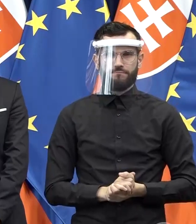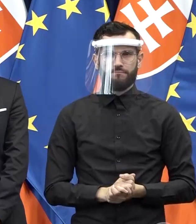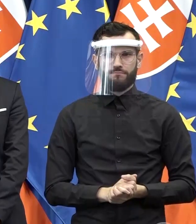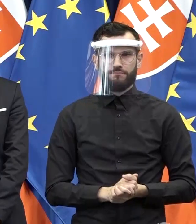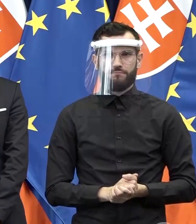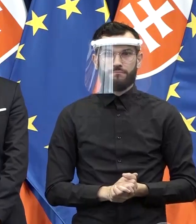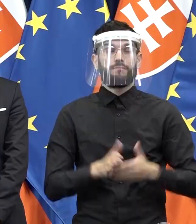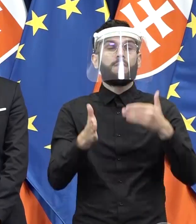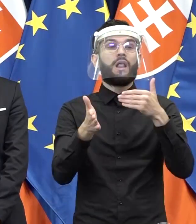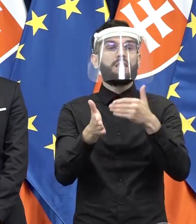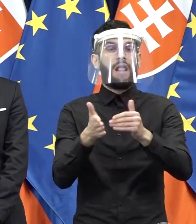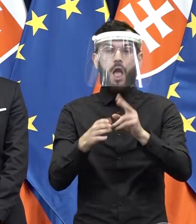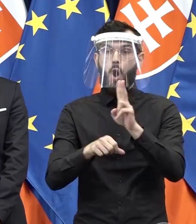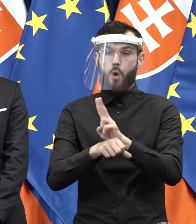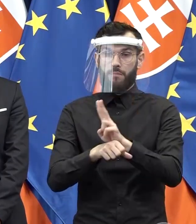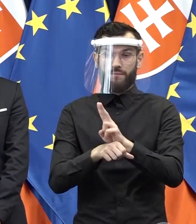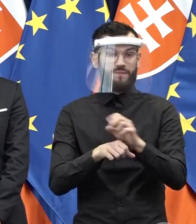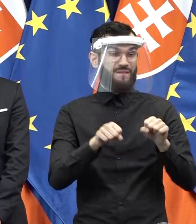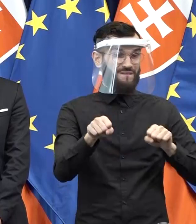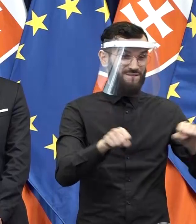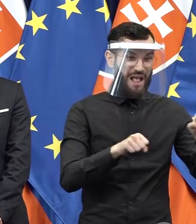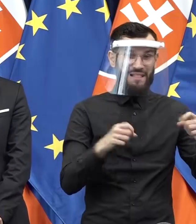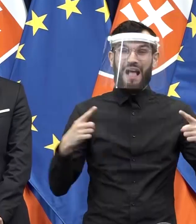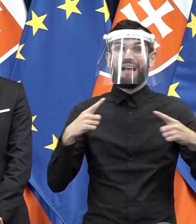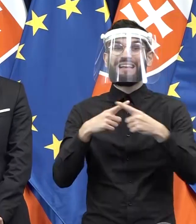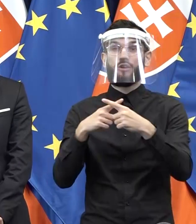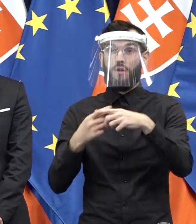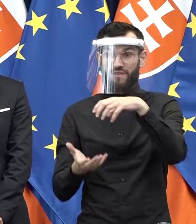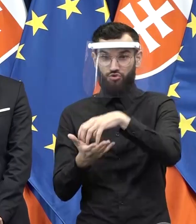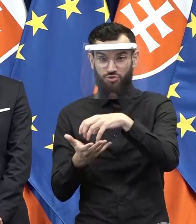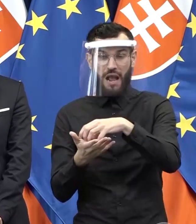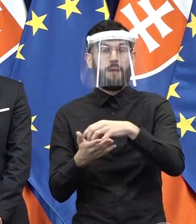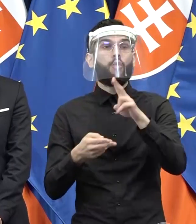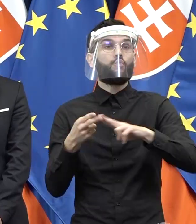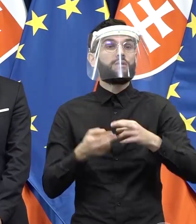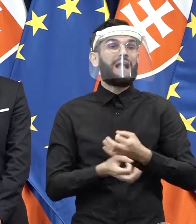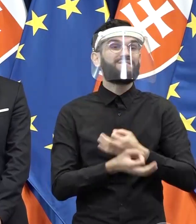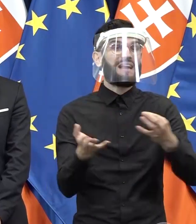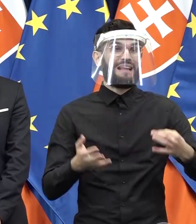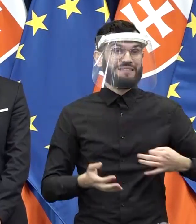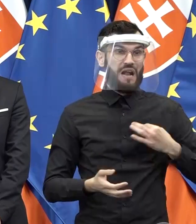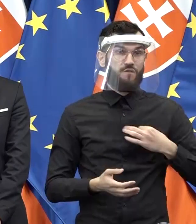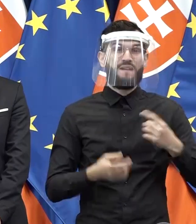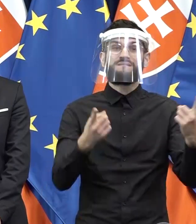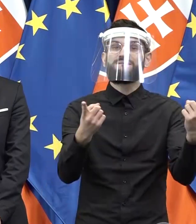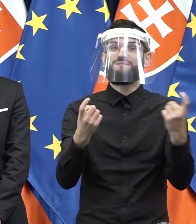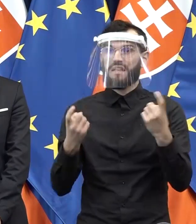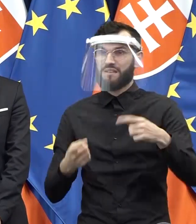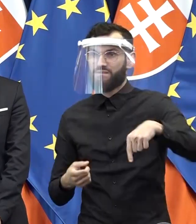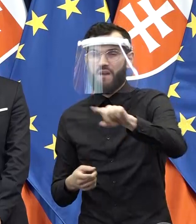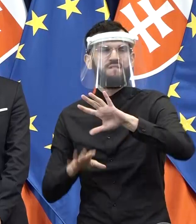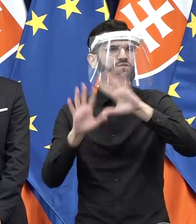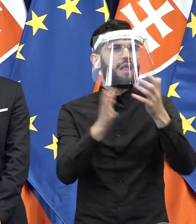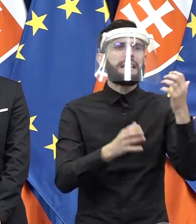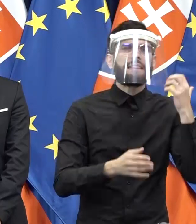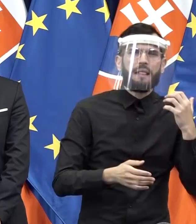Ďalšie opatrenie. Vláda, krízový štab, ako aj úrad verejného zdravotníctva dôrazne týmto vyzývame všetky obce a